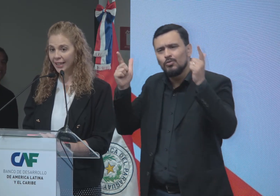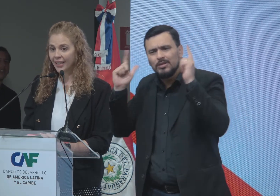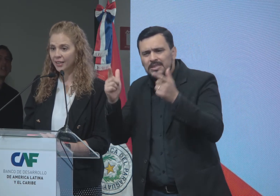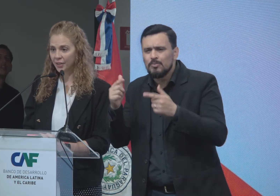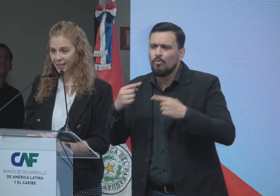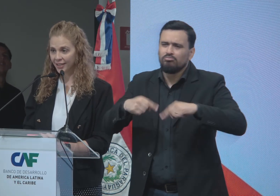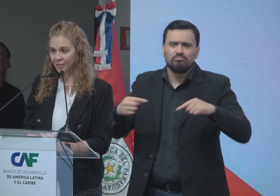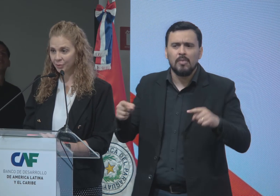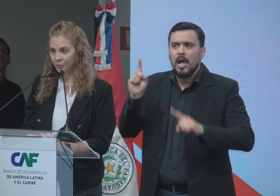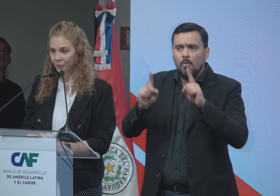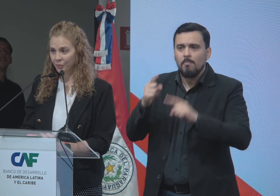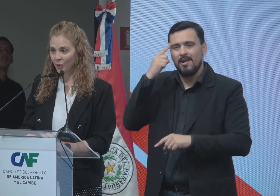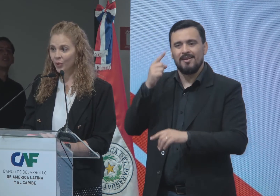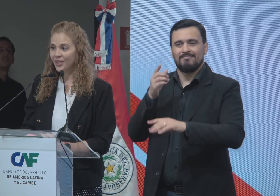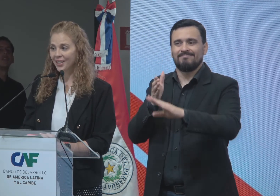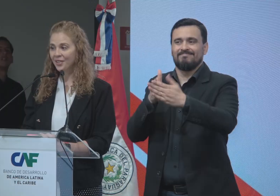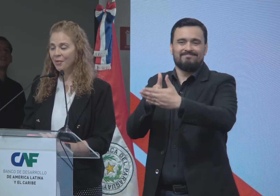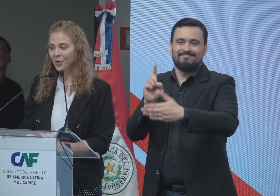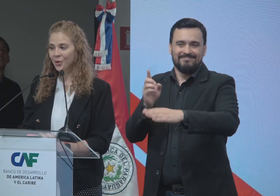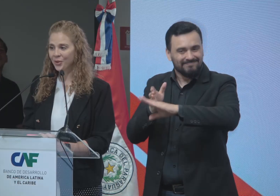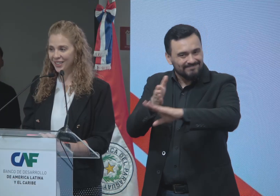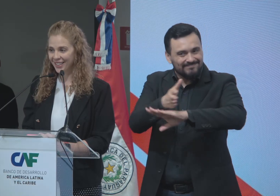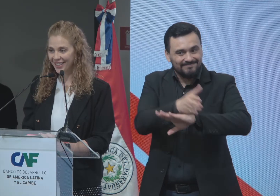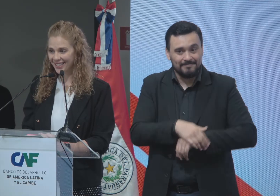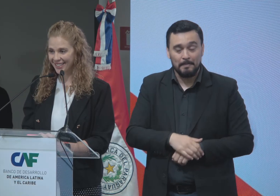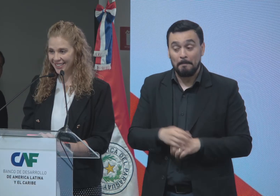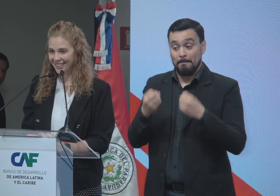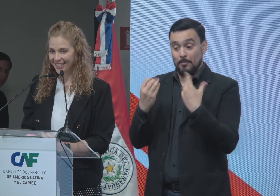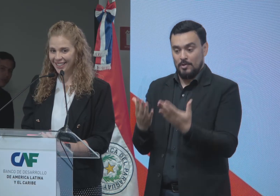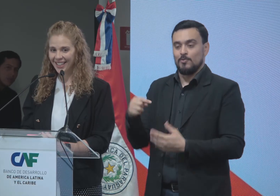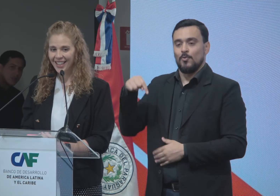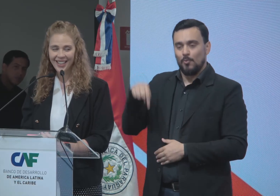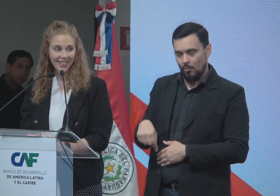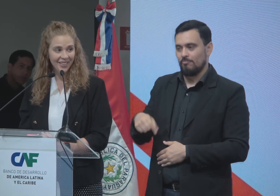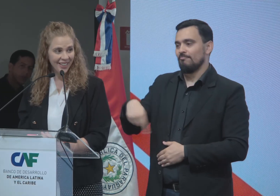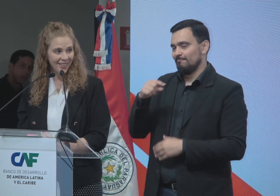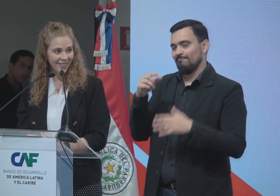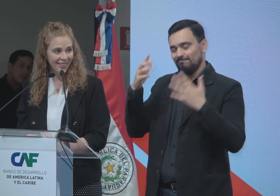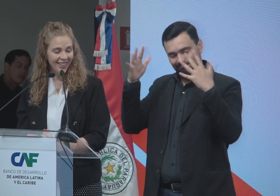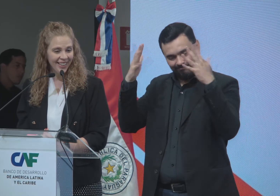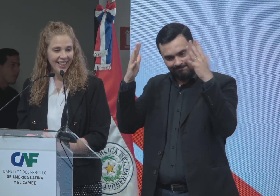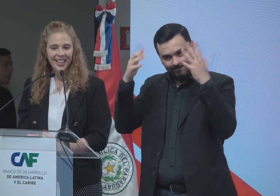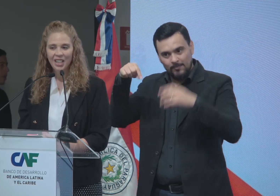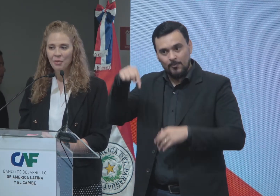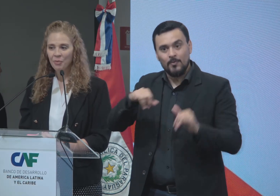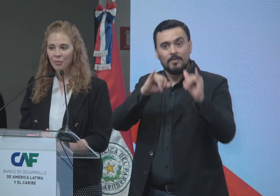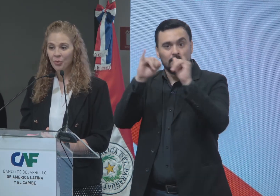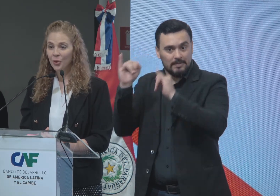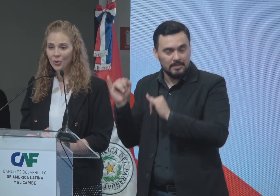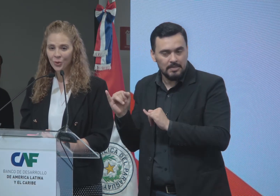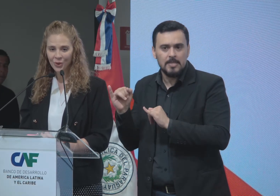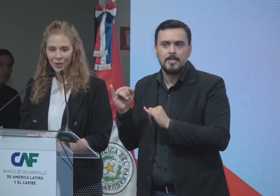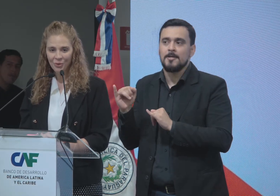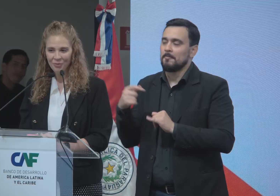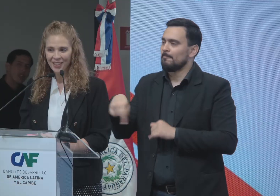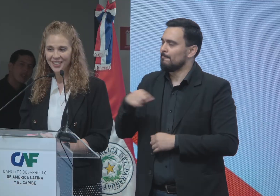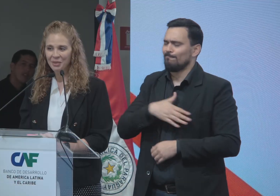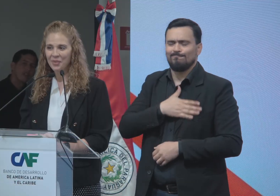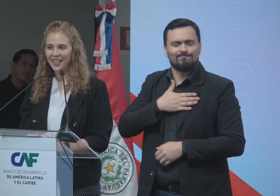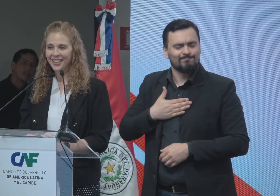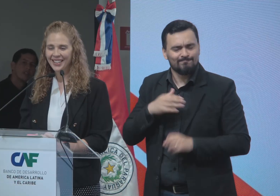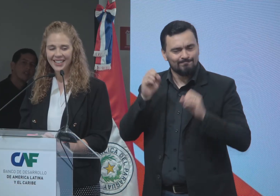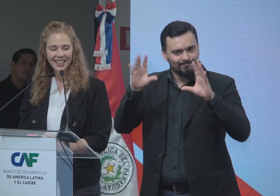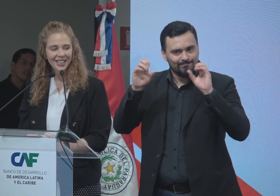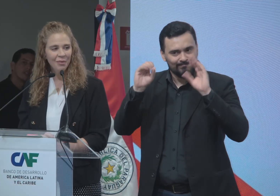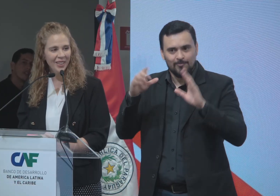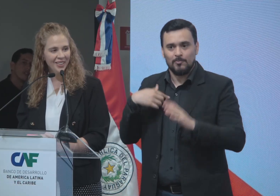acortar esta brecha. Hoy celebramos con ustedes este evento. Fue un gusto